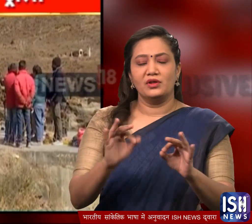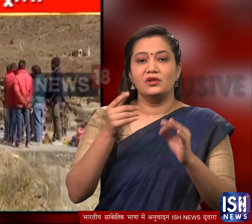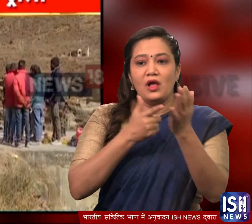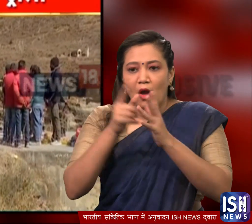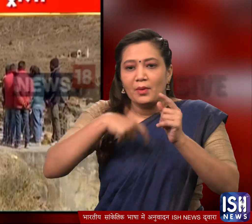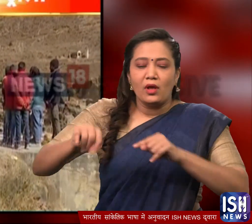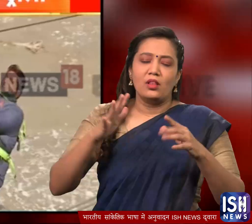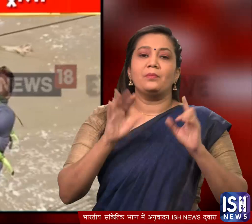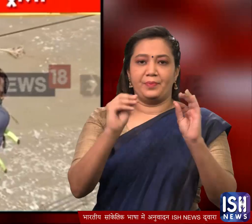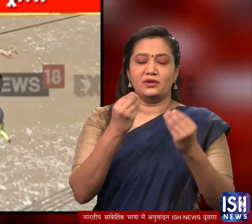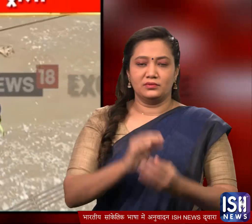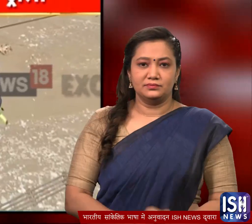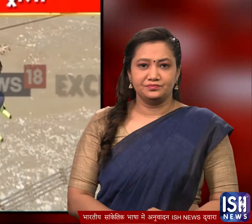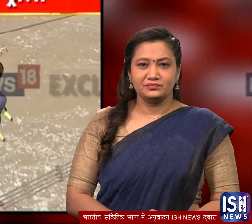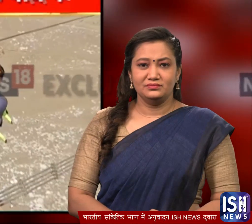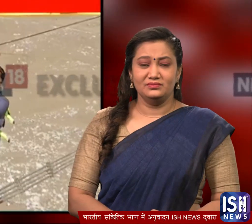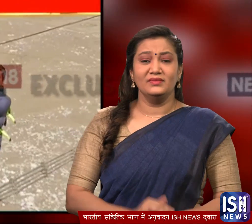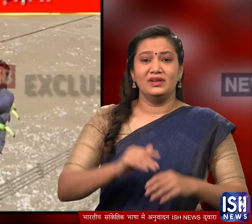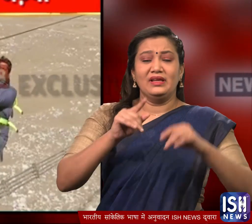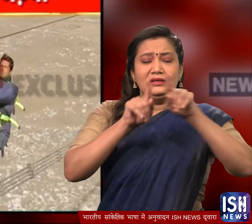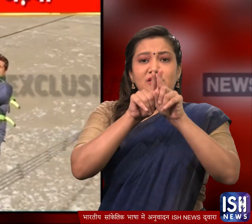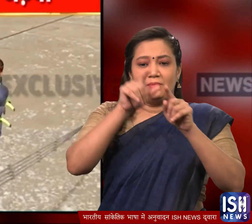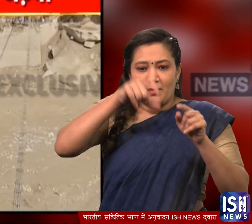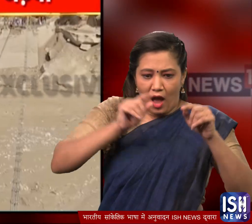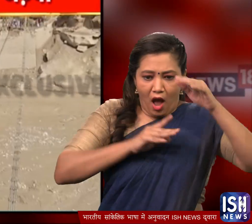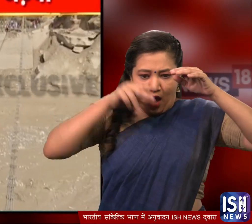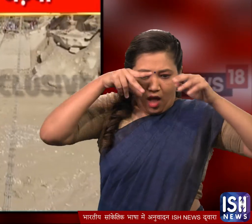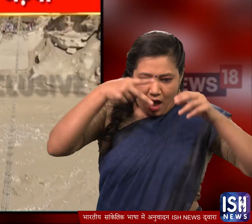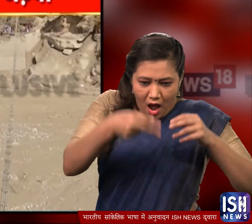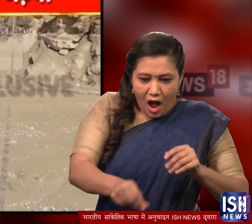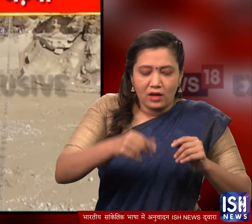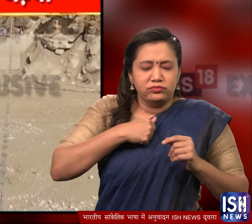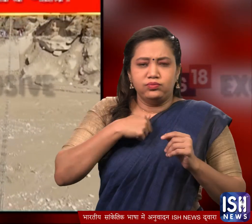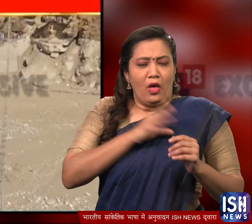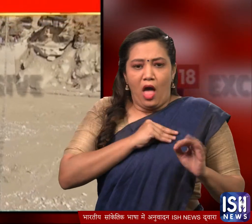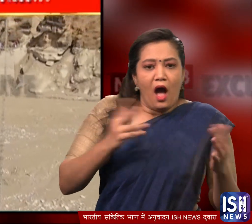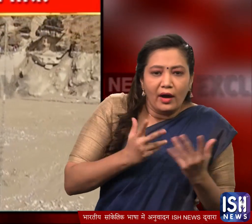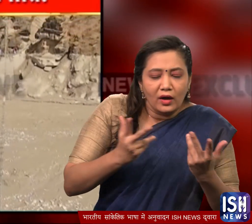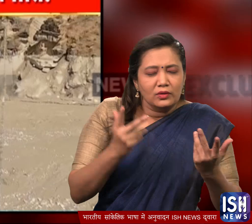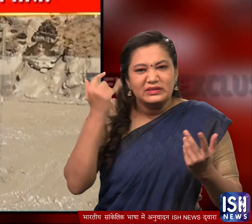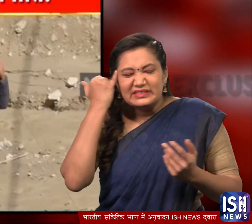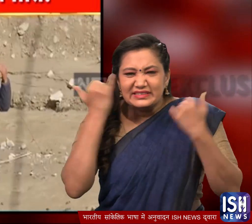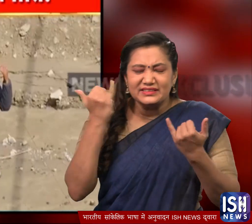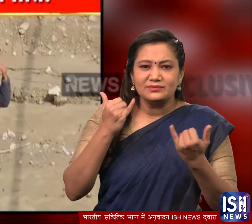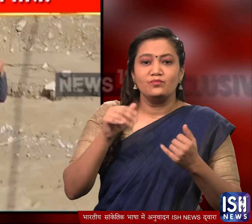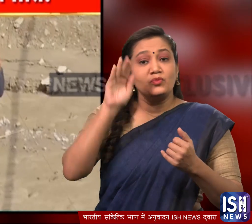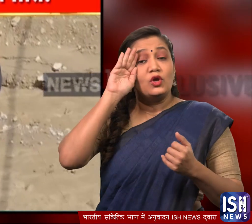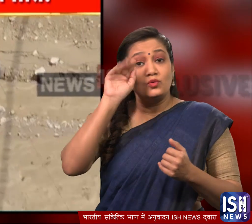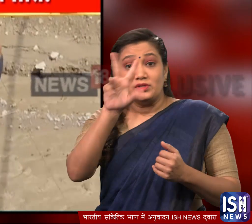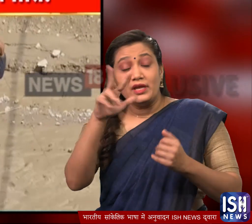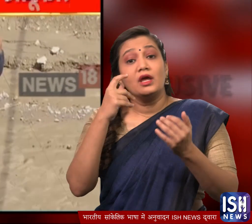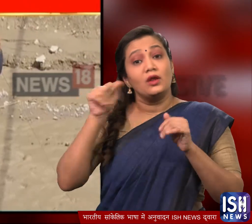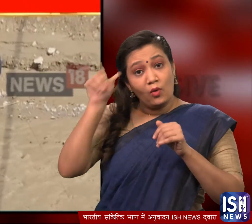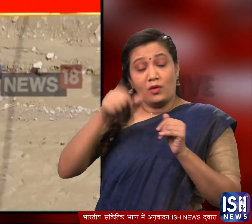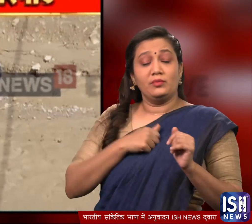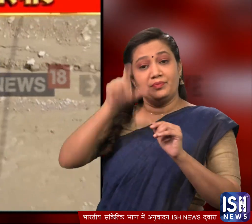है गाँव वालों के लिए। नदी को इतनी ऊंचाई से पार करने में कई लोगों को डर लगता है, इसलिए उस डर को खत्म करने के मकसद से न्यूज़ 18